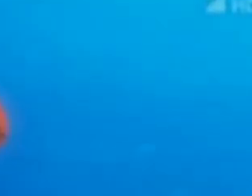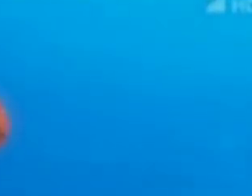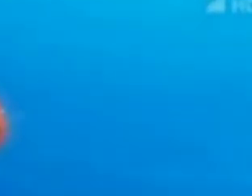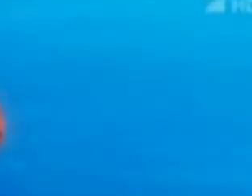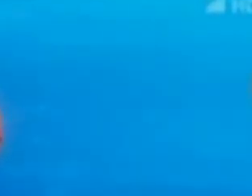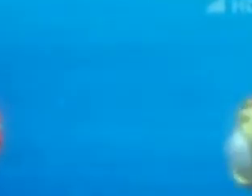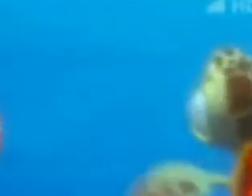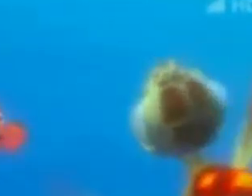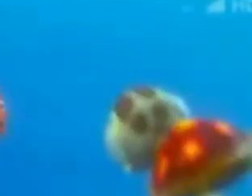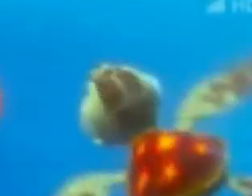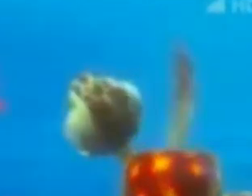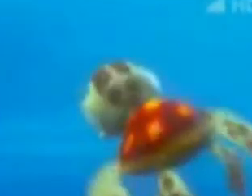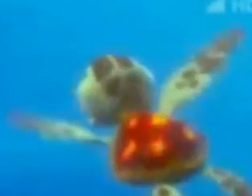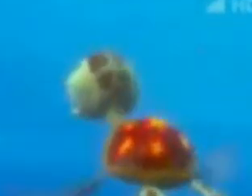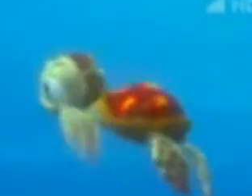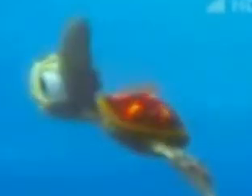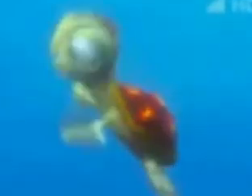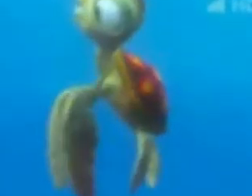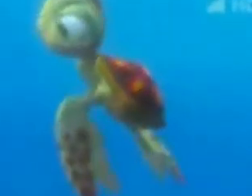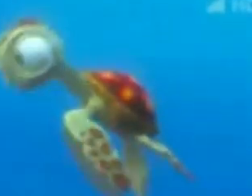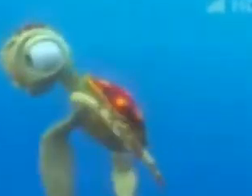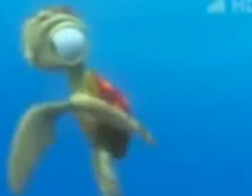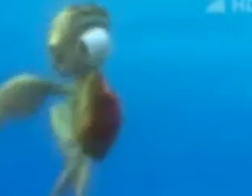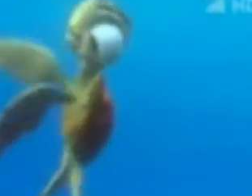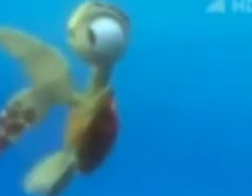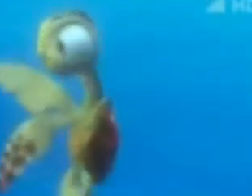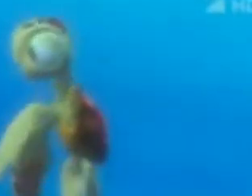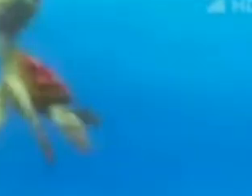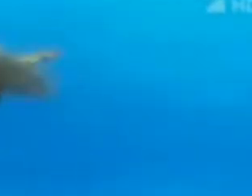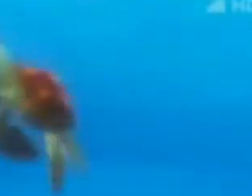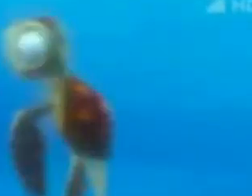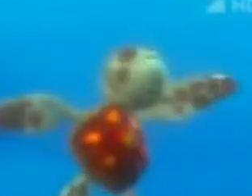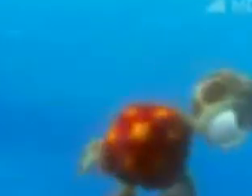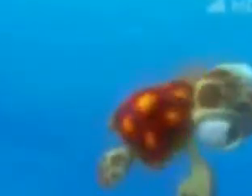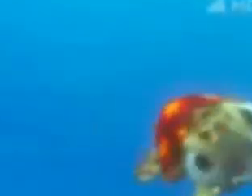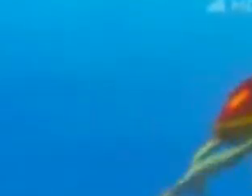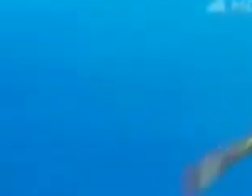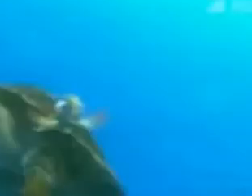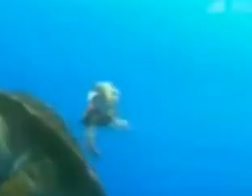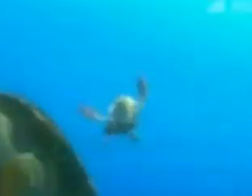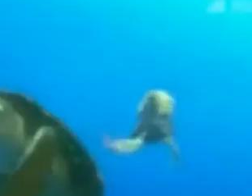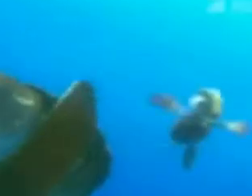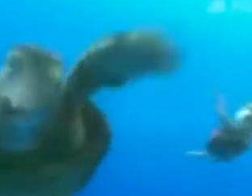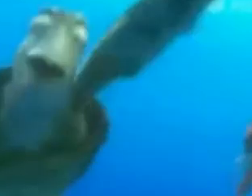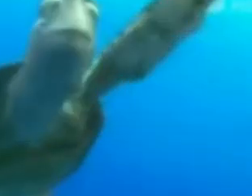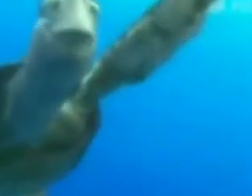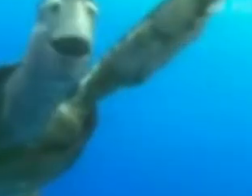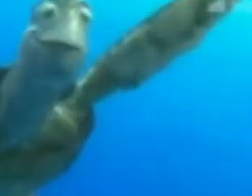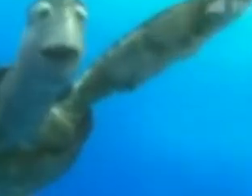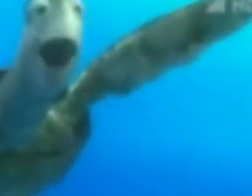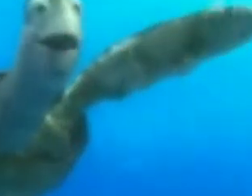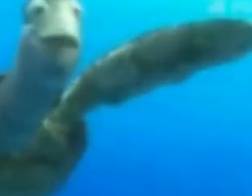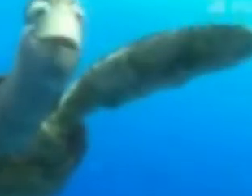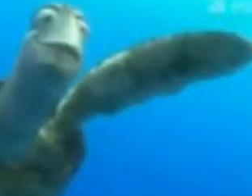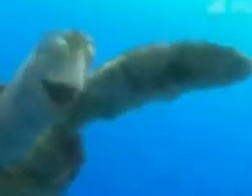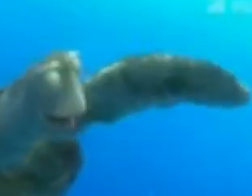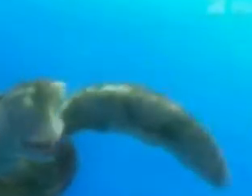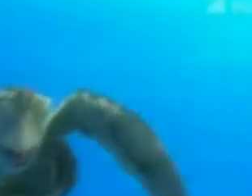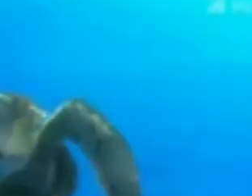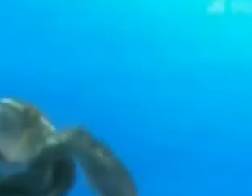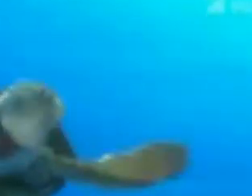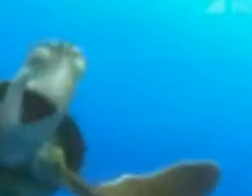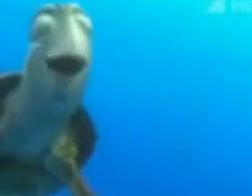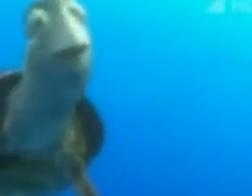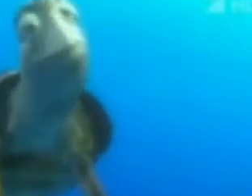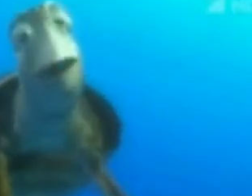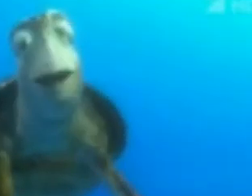fiz alguma coisa que vocês gostaram. Irmãos. Tu arrebenta, irmão! Ai. Arrepia, filhote!